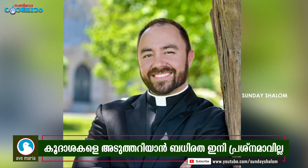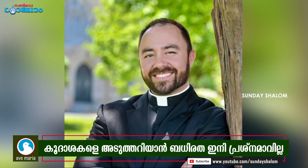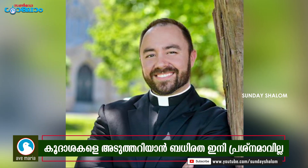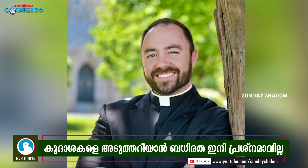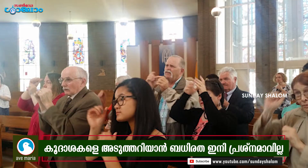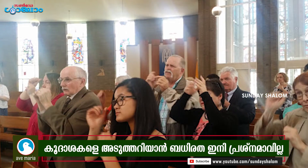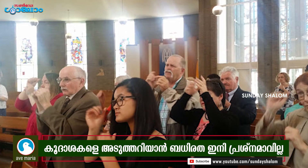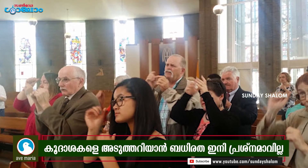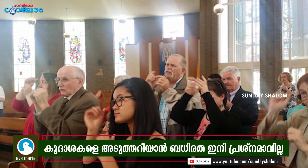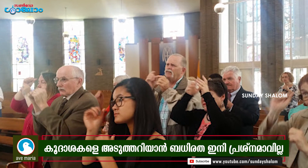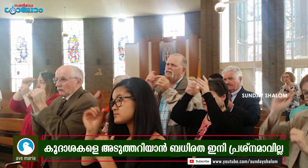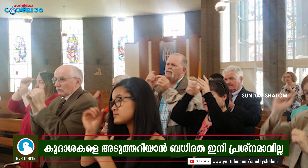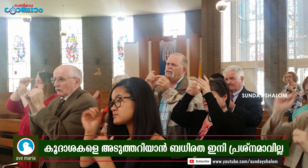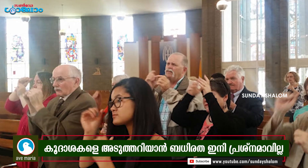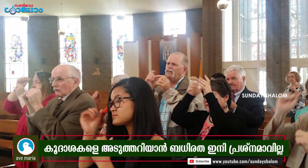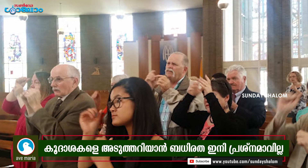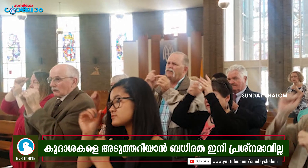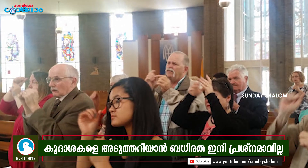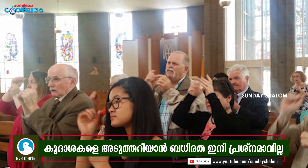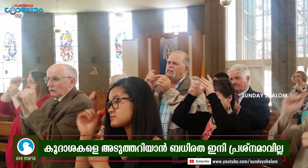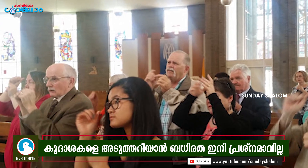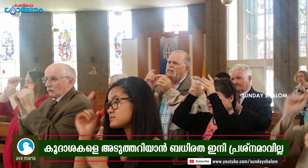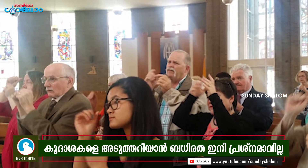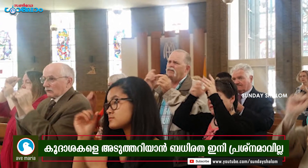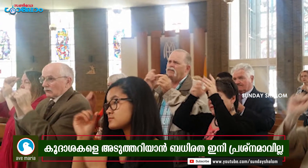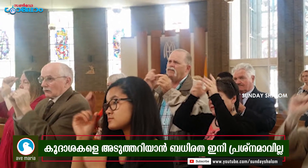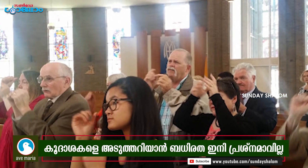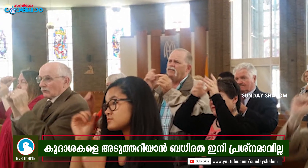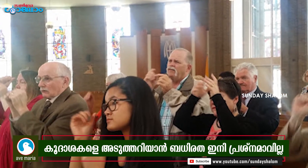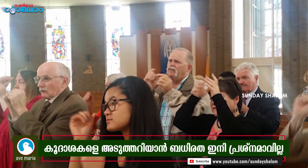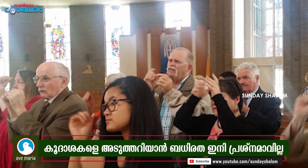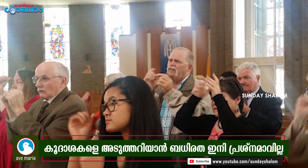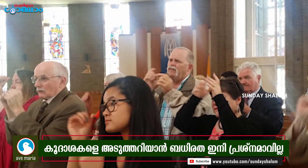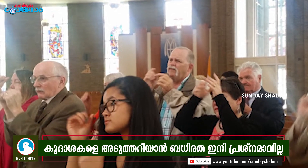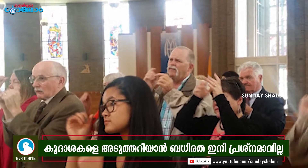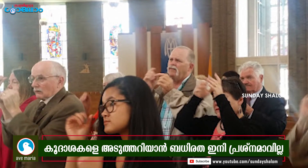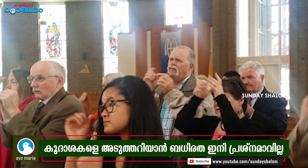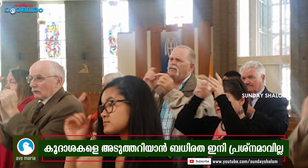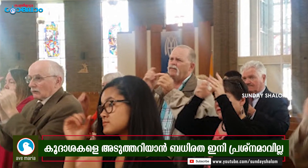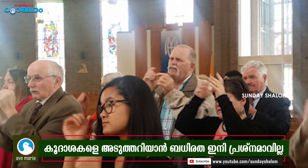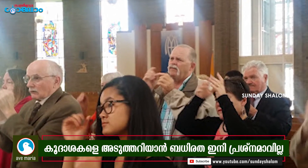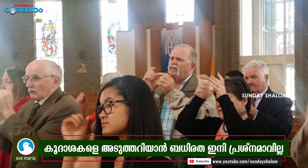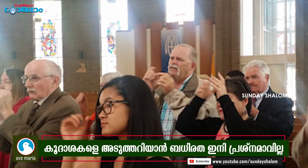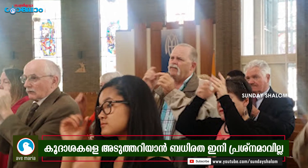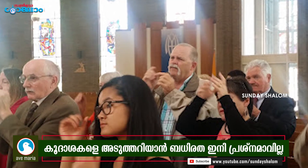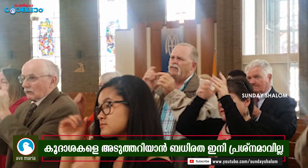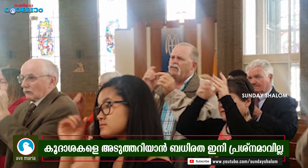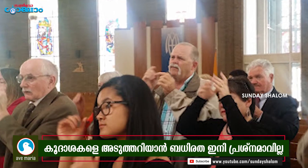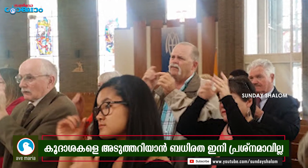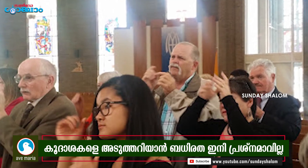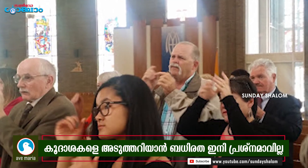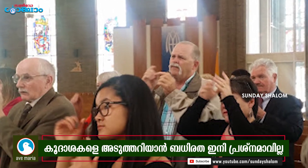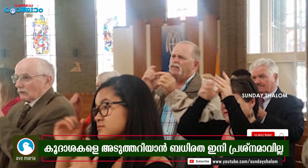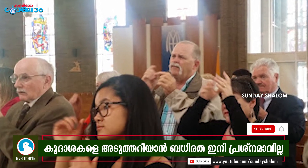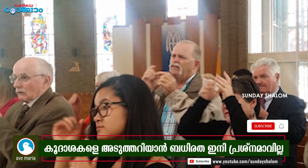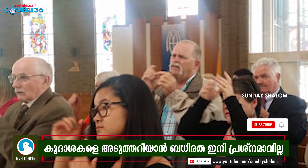ഫാദർ ലൂമിസ്. വിശുദ്ധ ബലി, വിശുദ്ധ കുമ്പസാരം മുതലായവയിൽ പങ്കുചേരുന്നതിന് ബദിരർ അനുഭവിച്ചിരുന്ന ക്ലേശങ്ങൾ മാറ്റുന്നതിന്